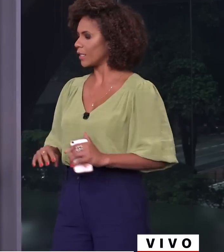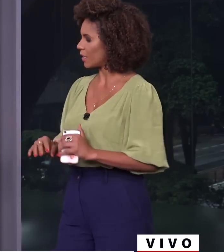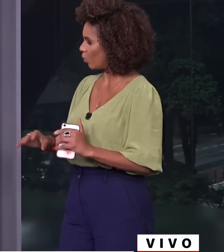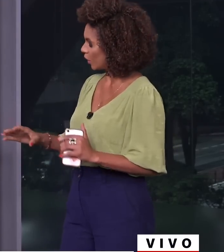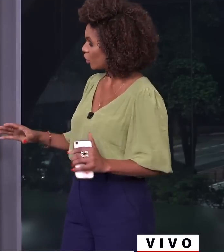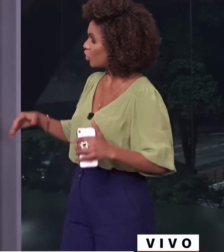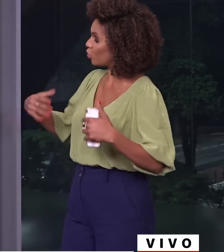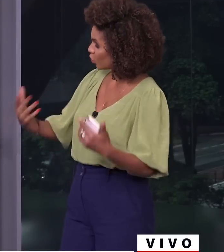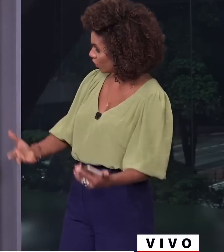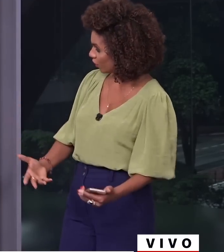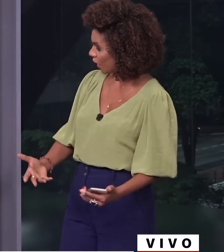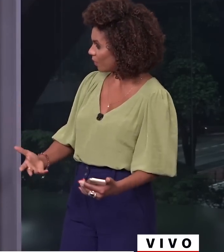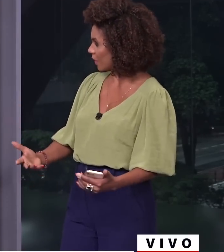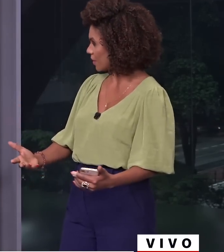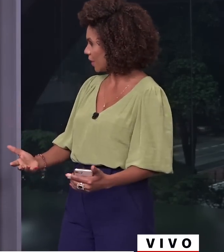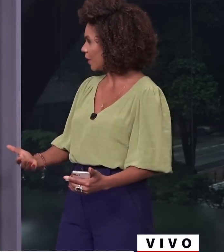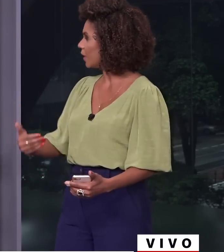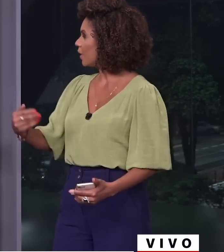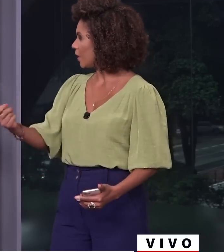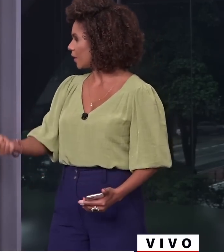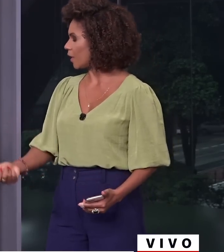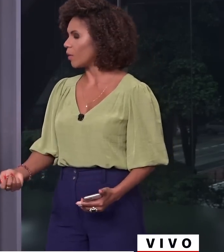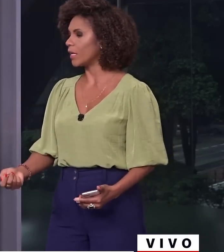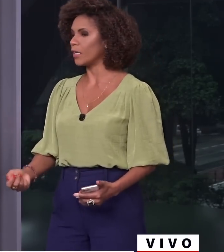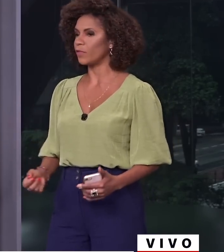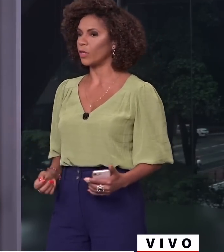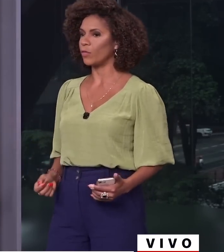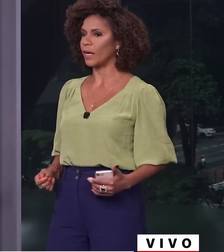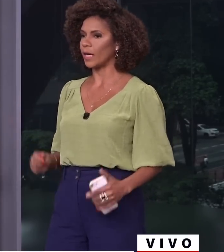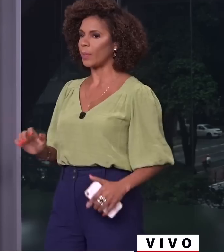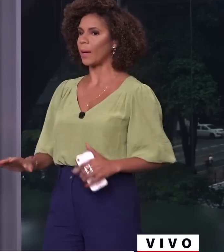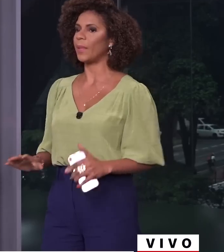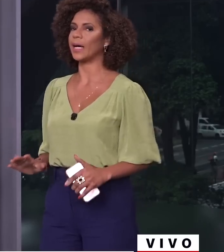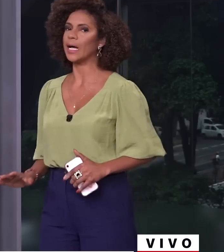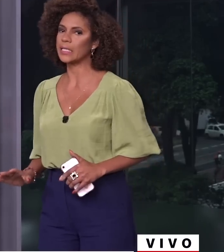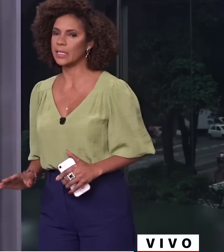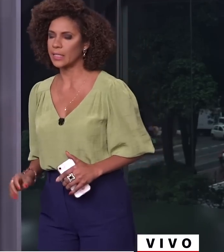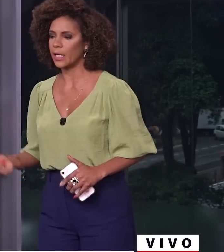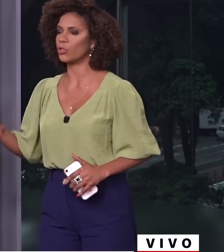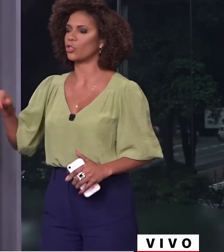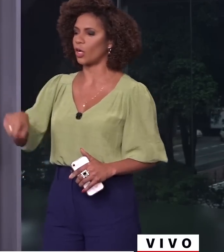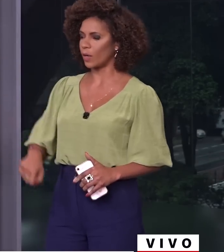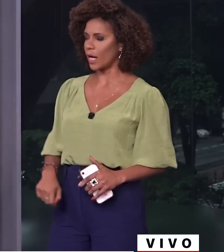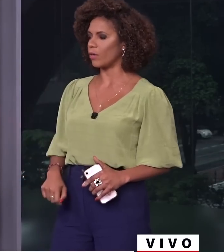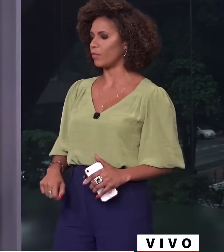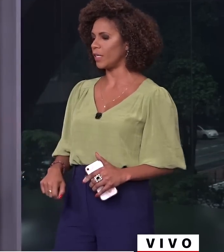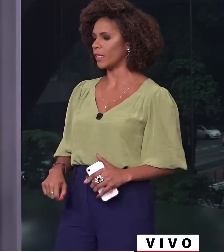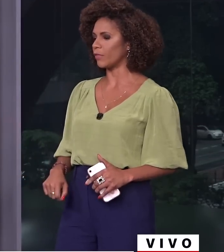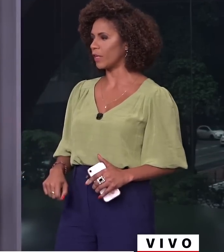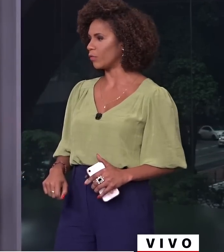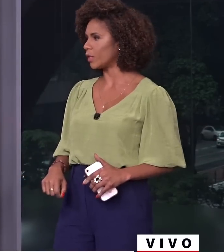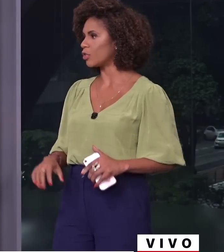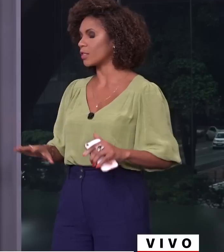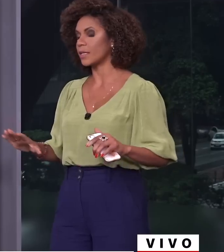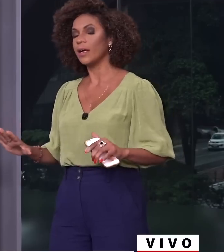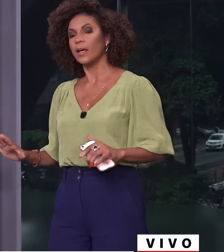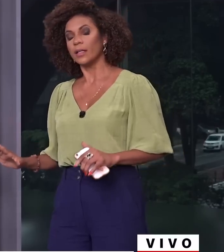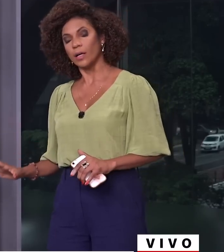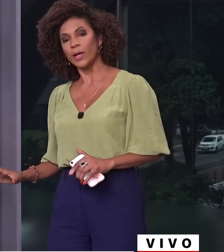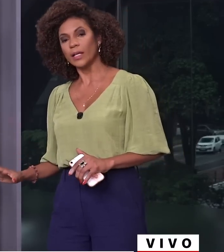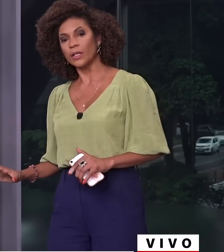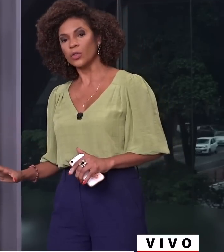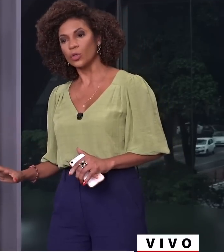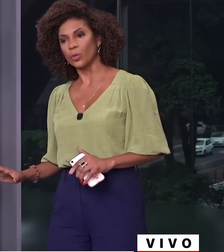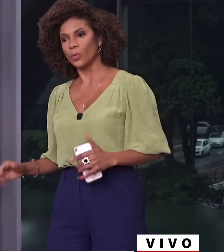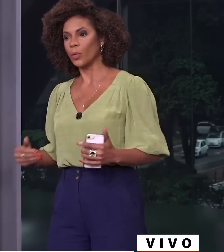mulheres negras tem muita gente inclusive em Brasília então a Niely Franco vai lá para pagar esse incêndio joga a água fria na fervura e disso